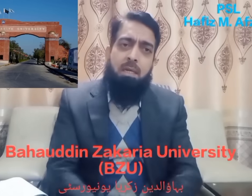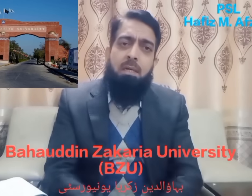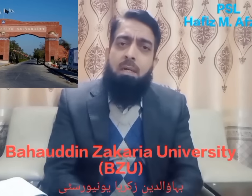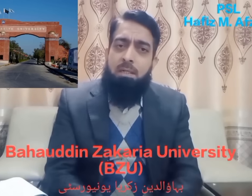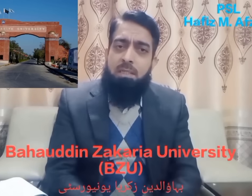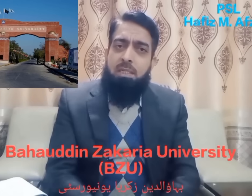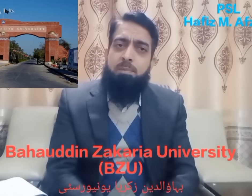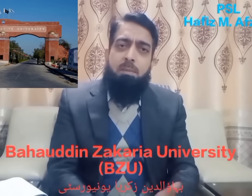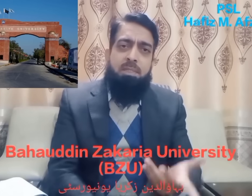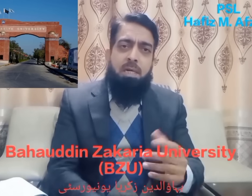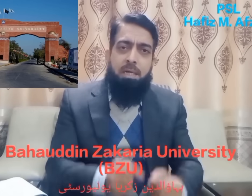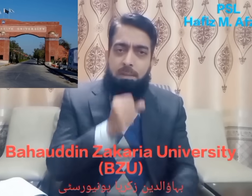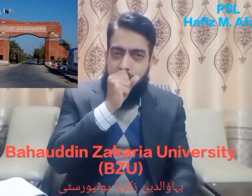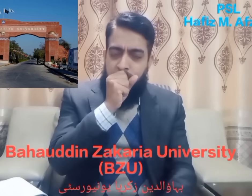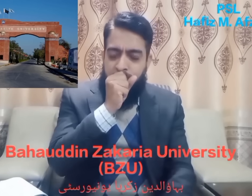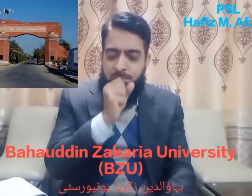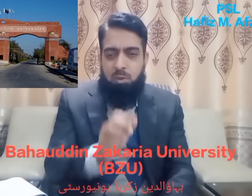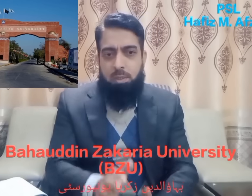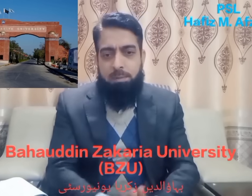हैं डिस्क्रिप्शन में जाके सॉरी।